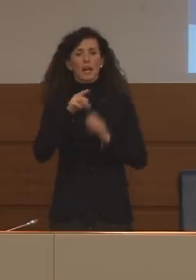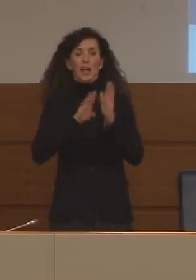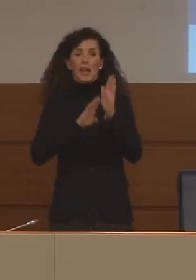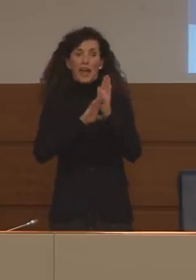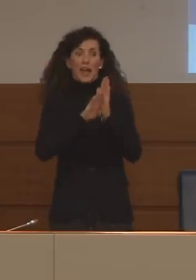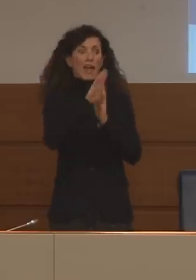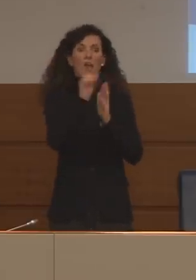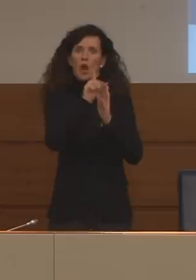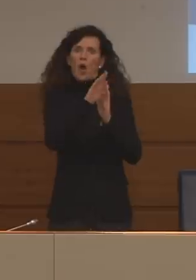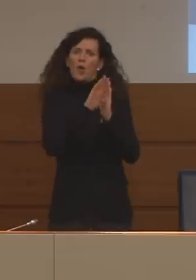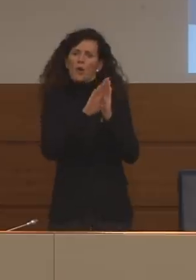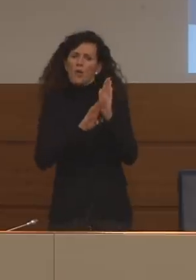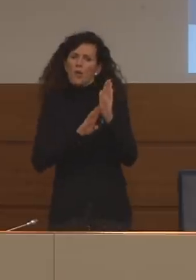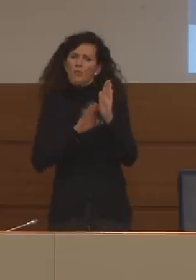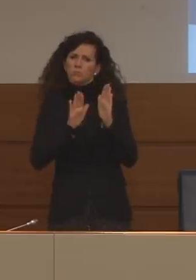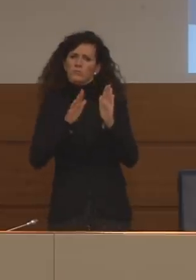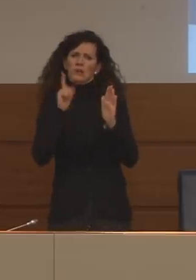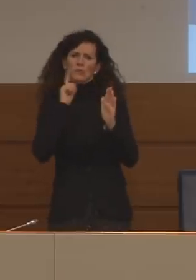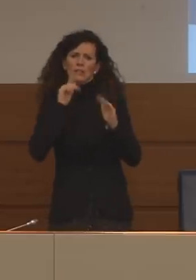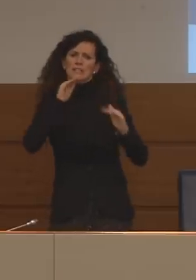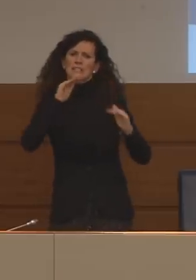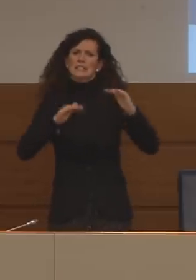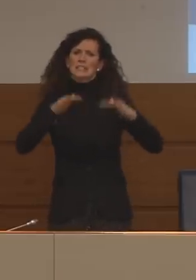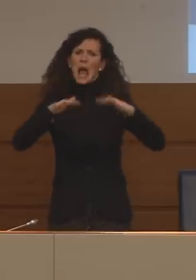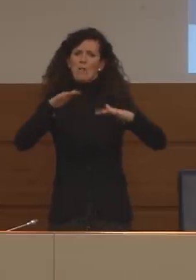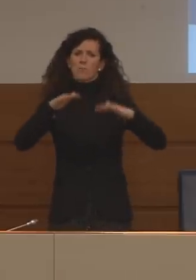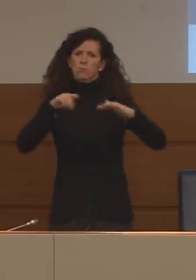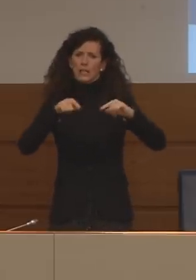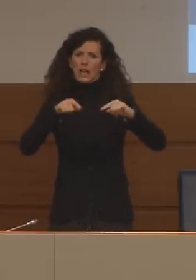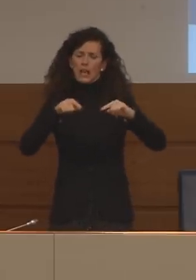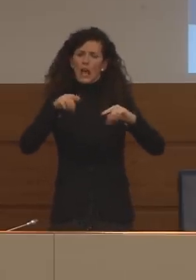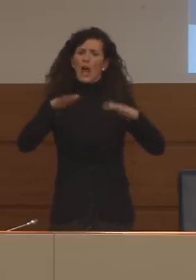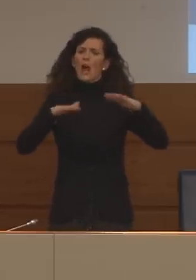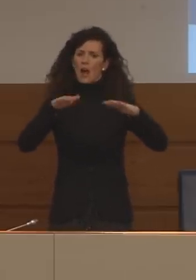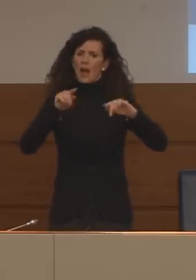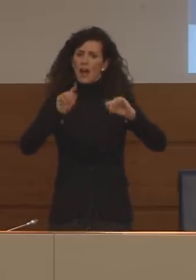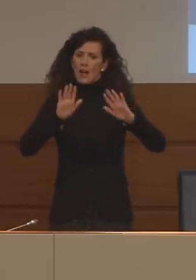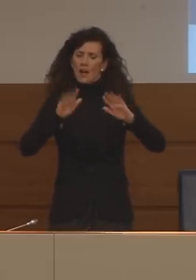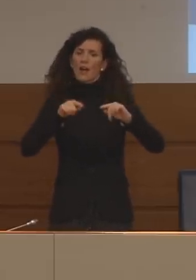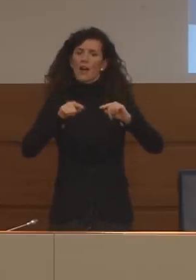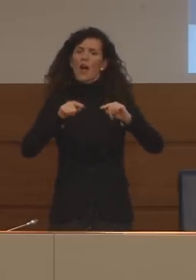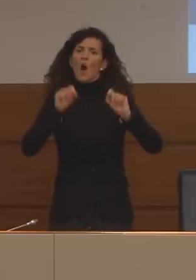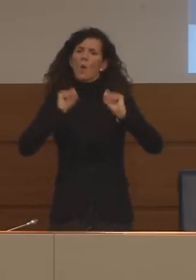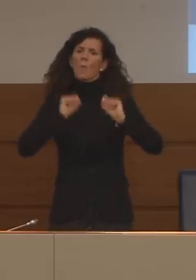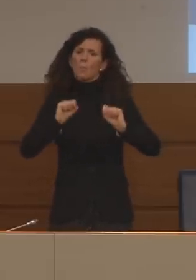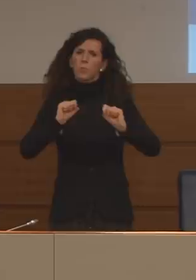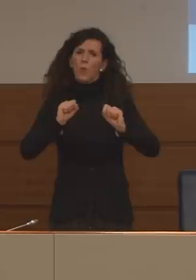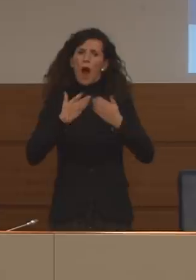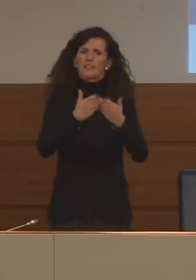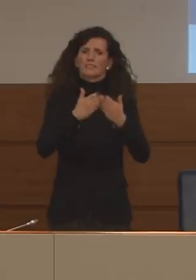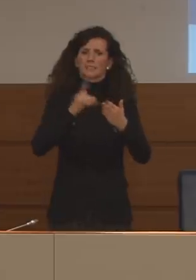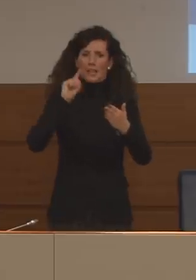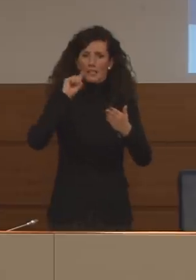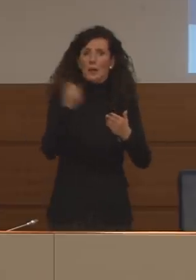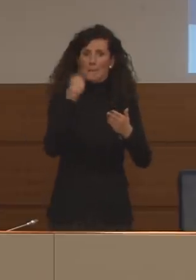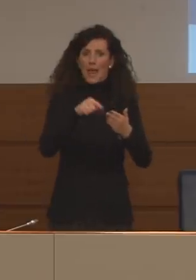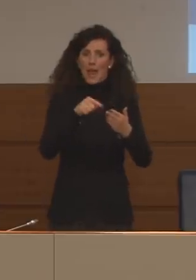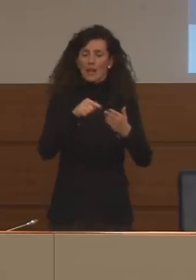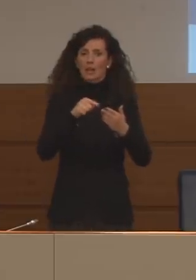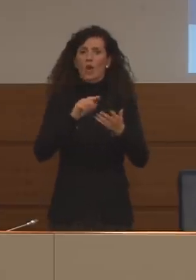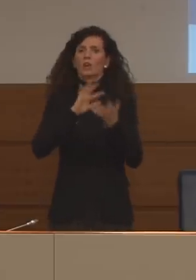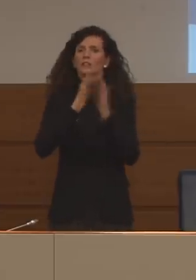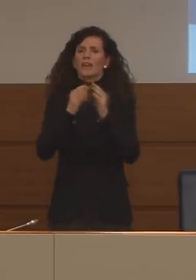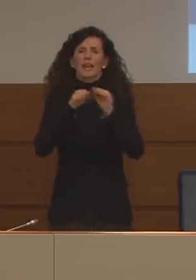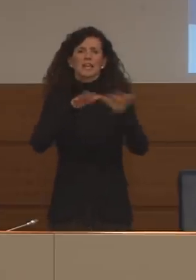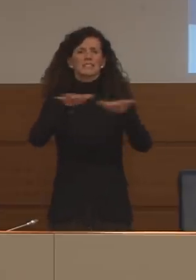basso questo consente di poter garantire il 1000 1000 migliore delle assistenze e non mette in crisi i sistemi